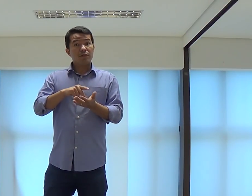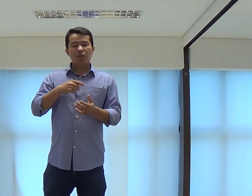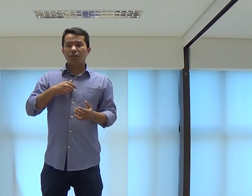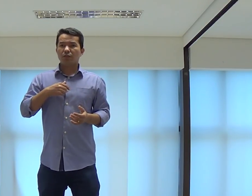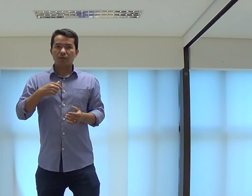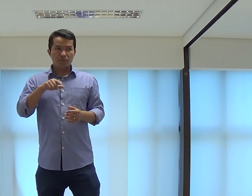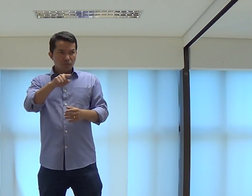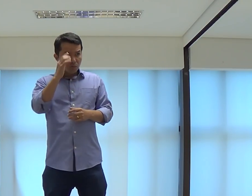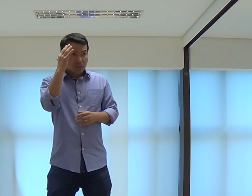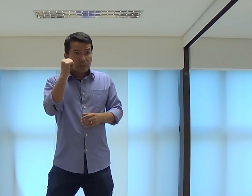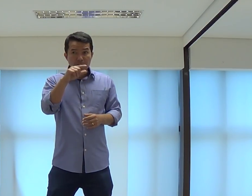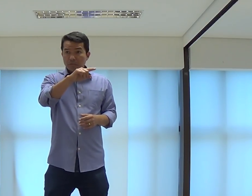tá?